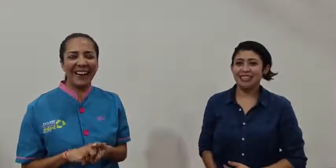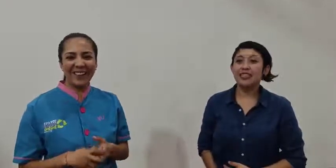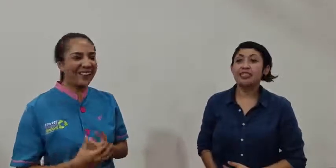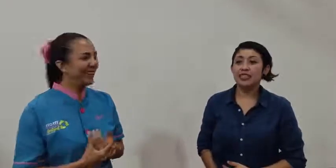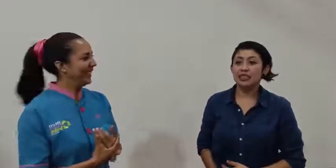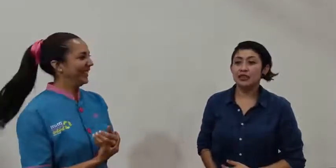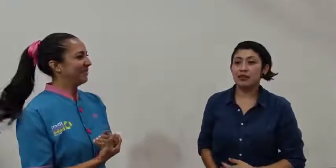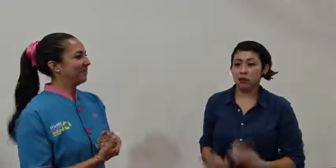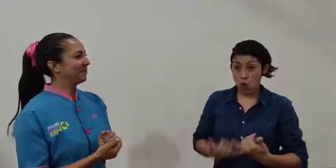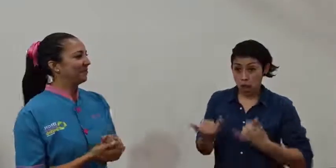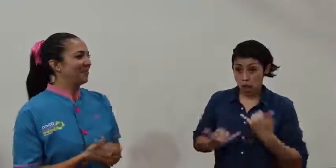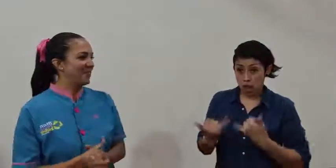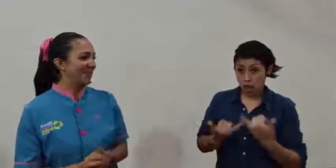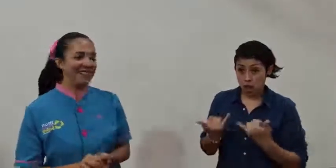¿Cuál otra?